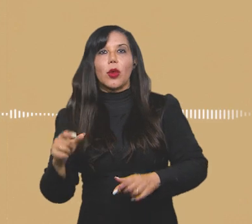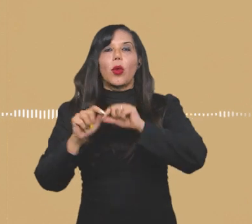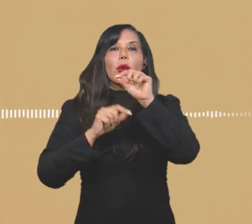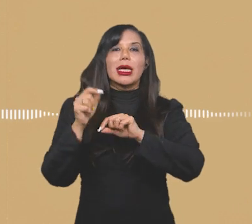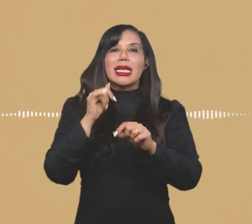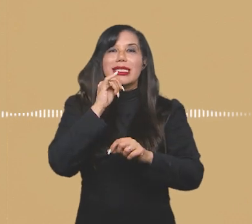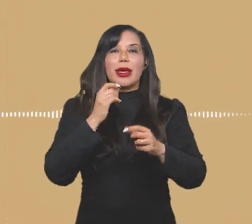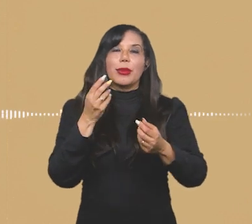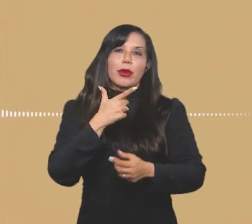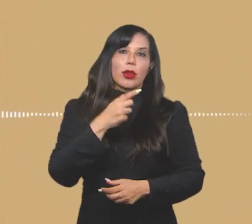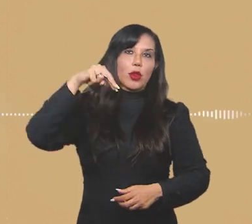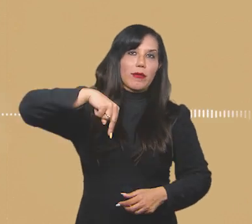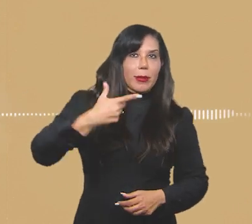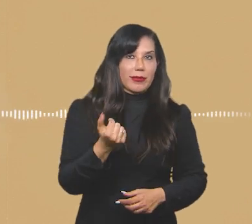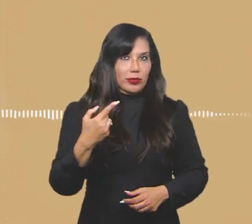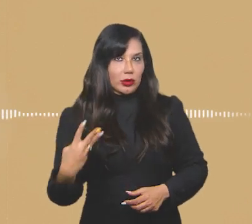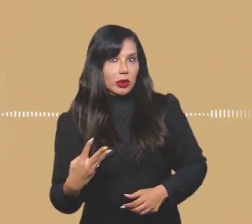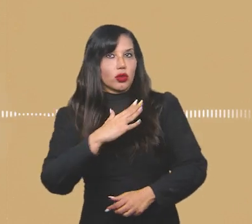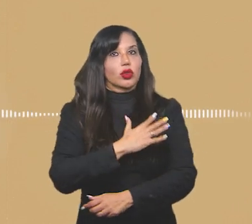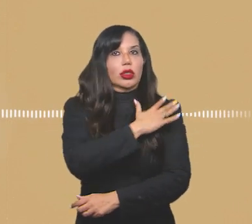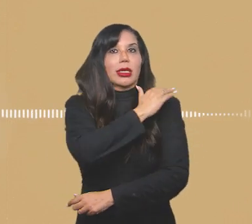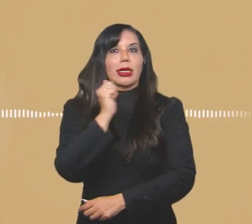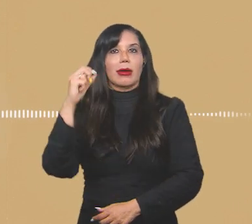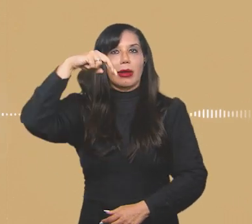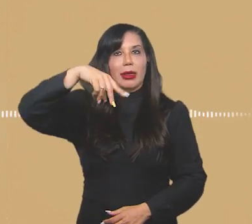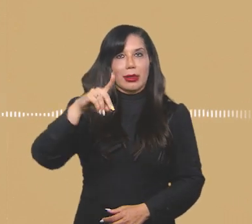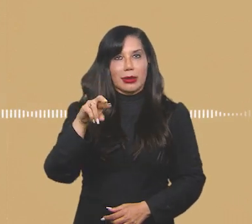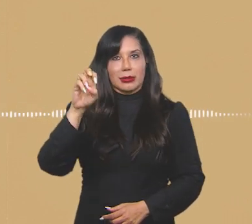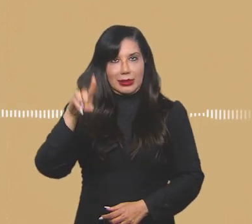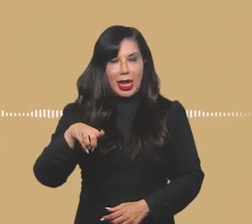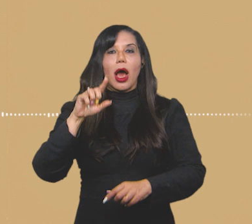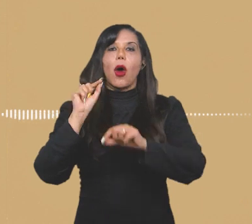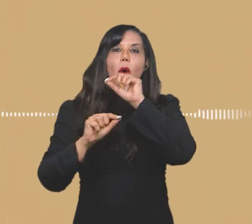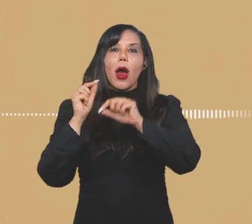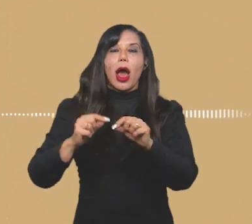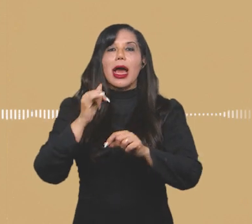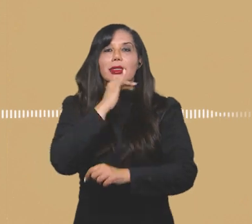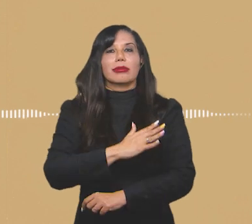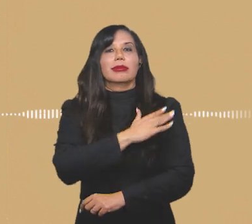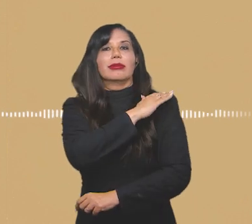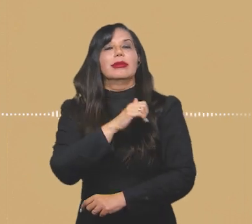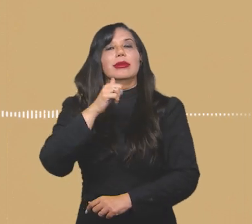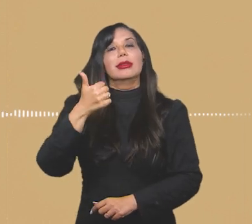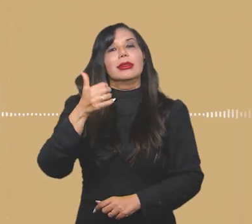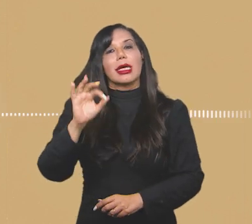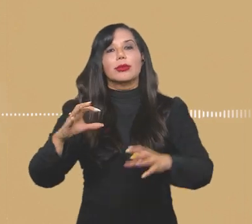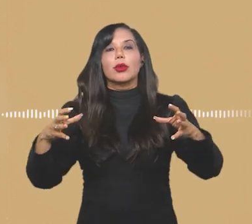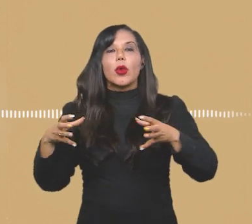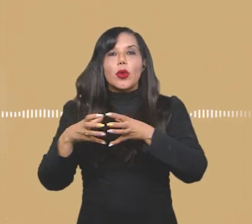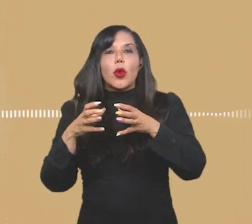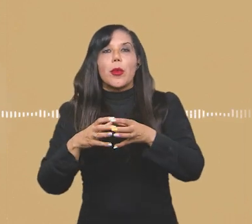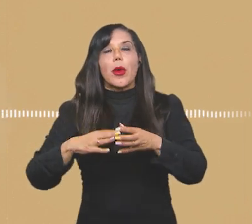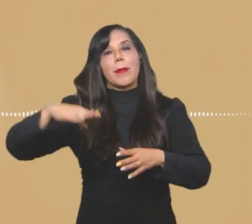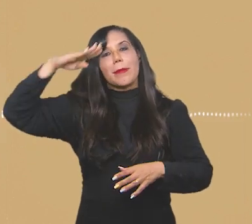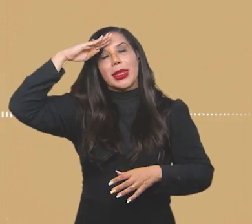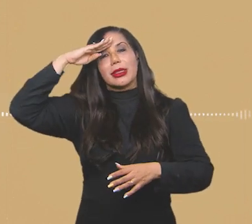LinkedIn que em novembro de 2023, o general André Luiz Ribeiro Campos Alão, comandante da 10ª Divisão Militar em Fortaleza,